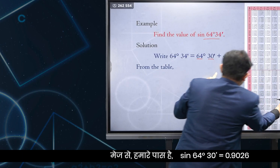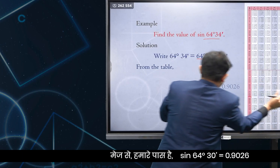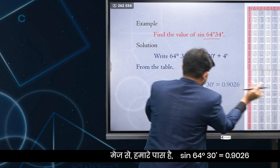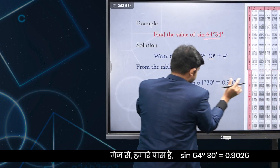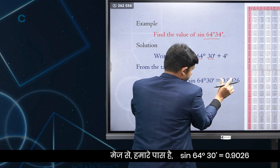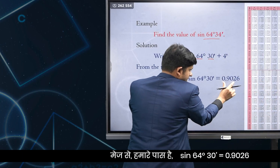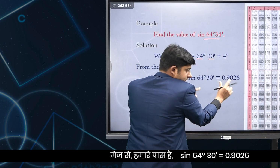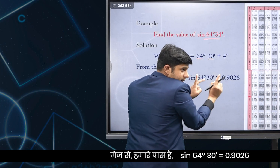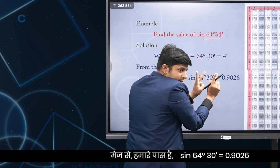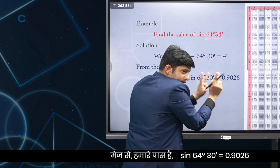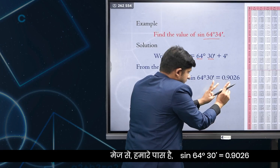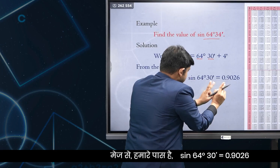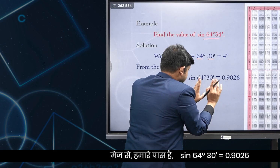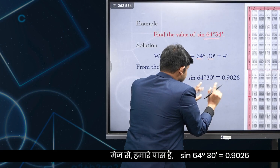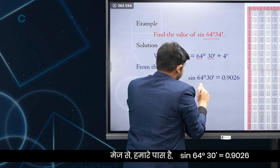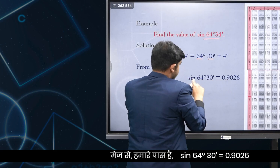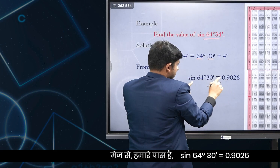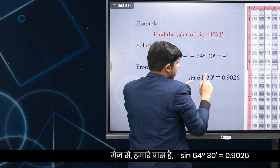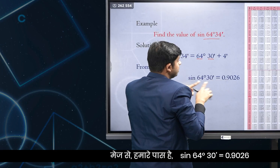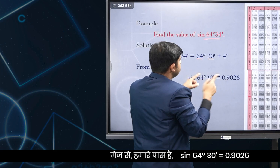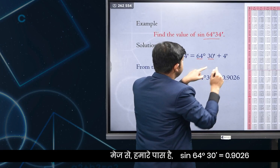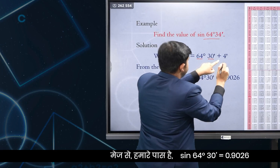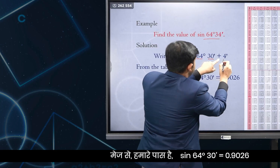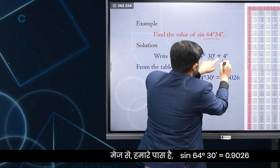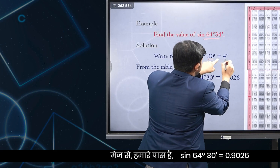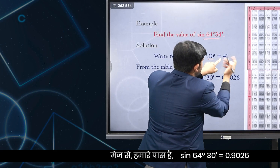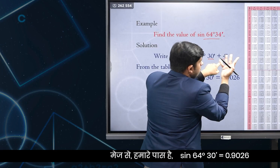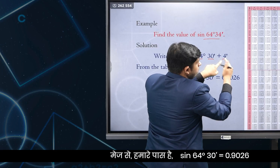मेज से हमारे पास है साइन 64 डिग्री 30 मिनट इज इक्वल